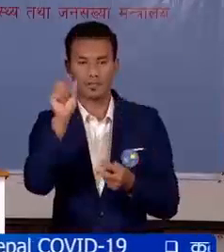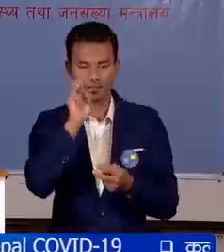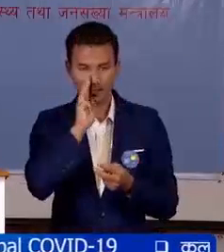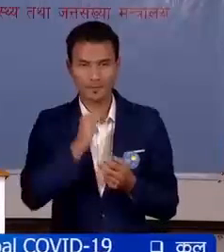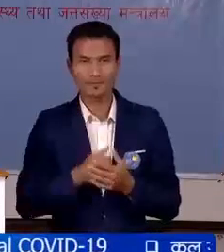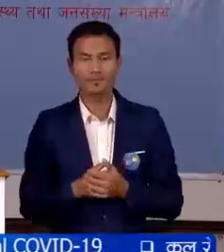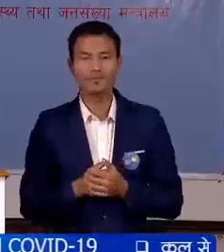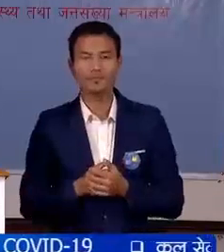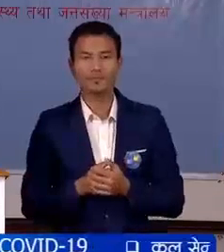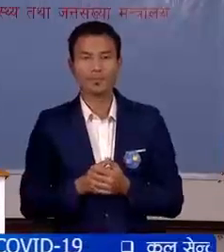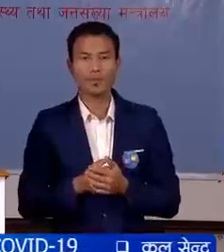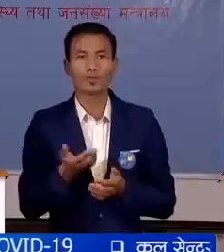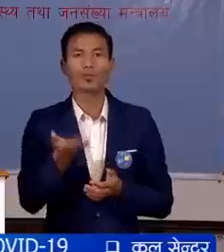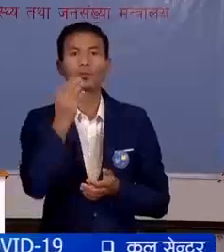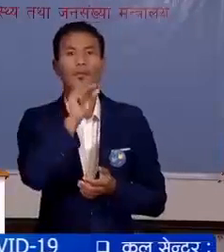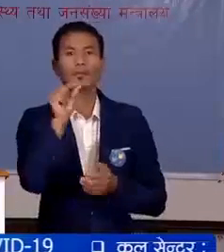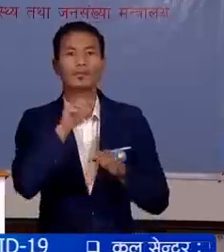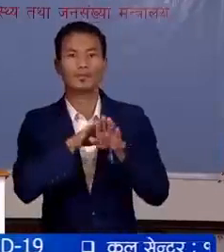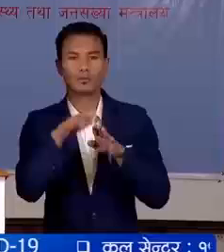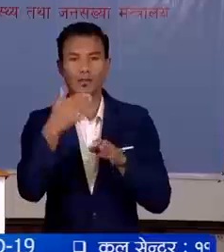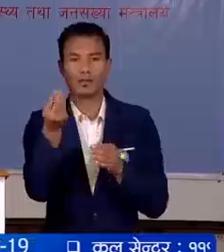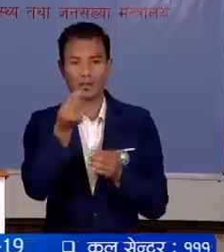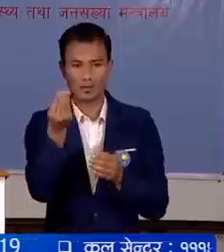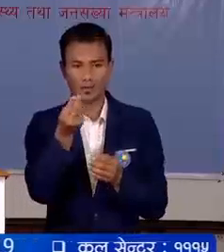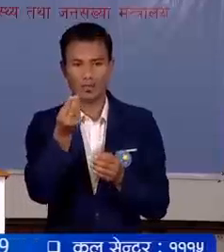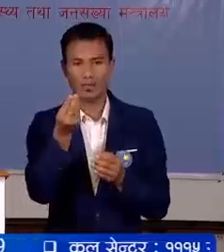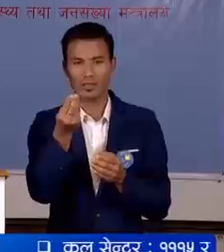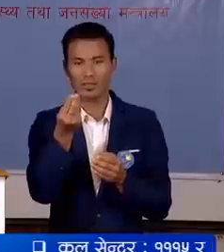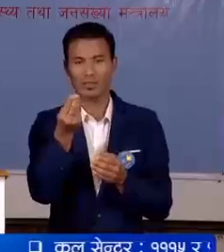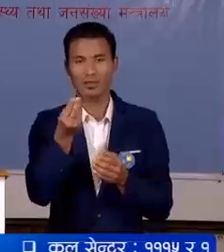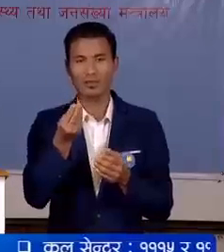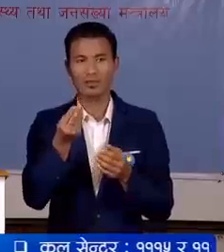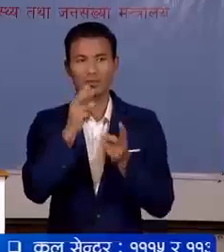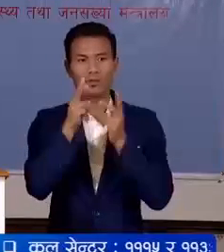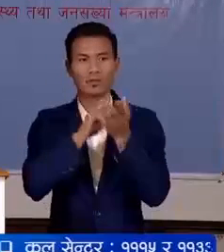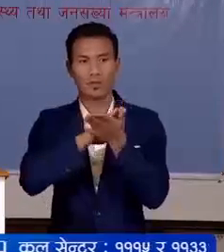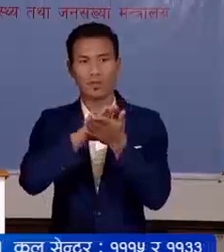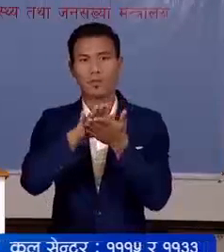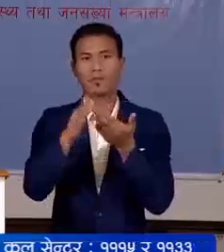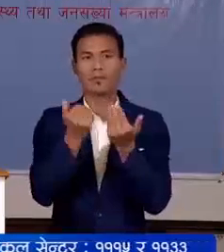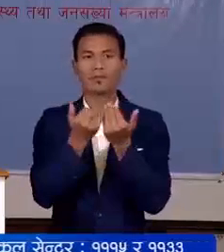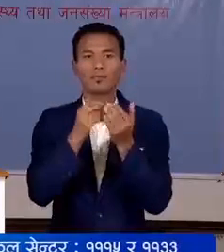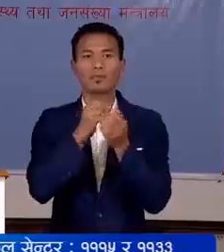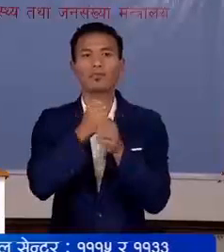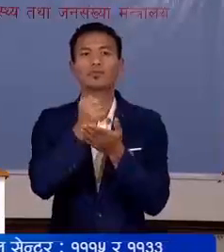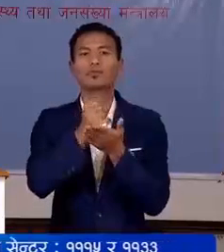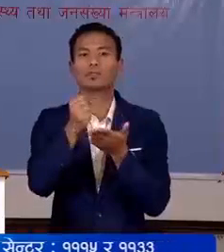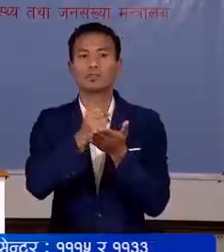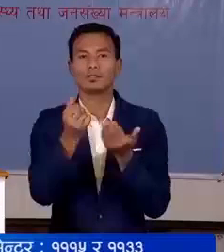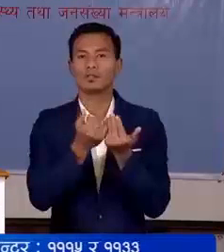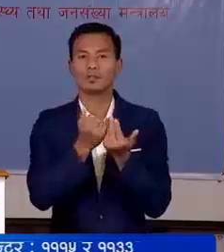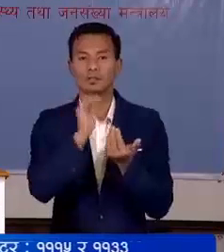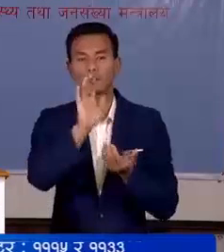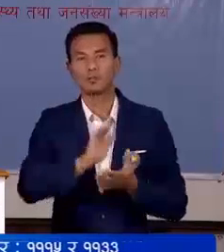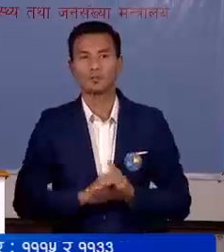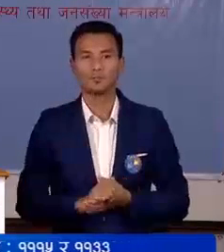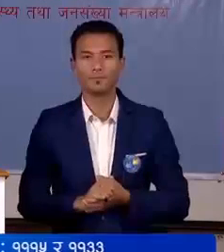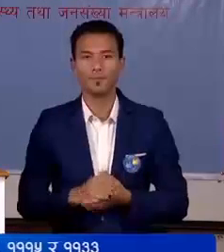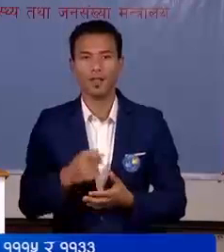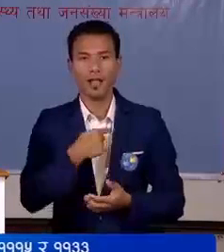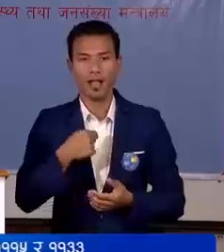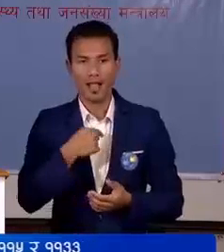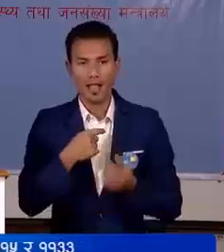उठे का विशे बस्तोर लाई थोरे प्रस्चा पाने मा कोशिश गरना चालाँचू हामि